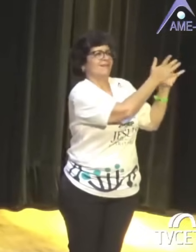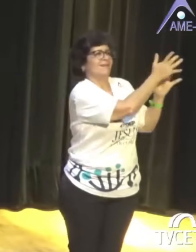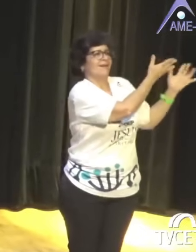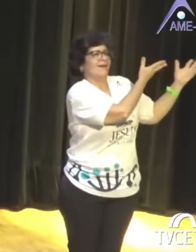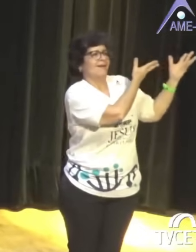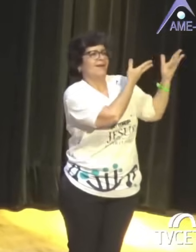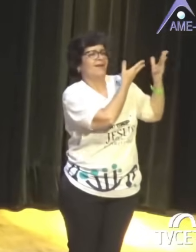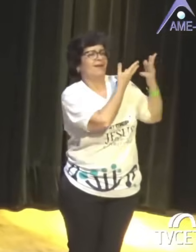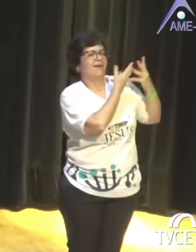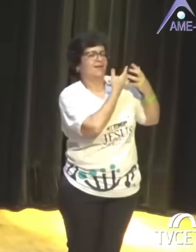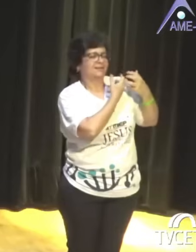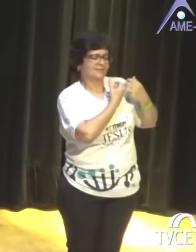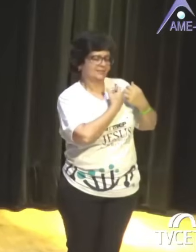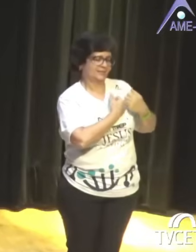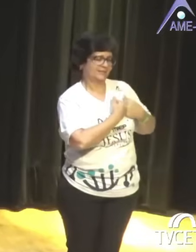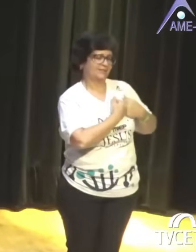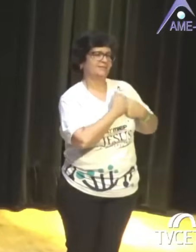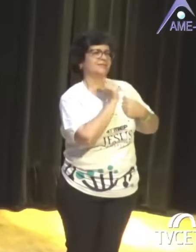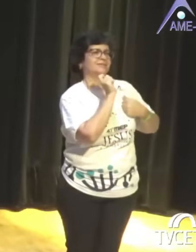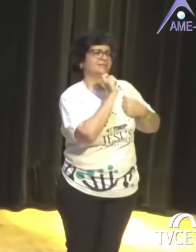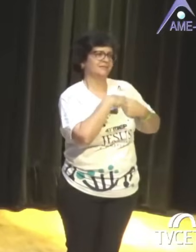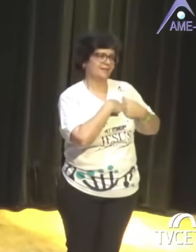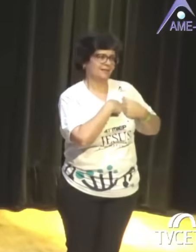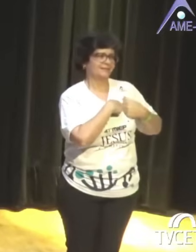for dócil o